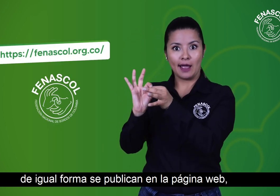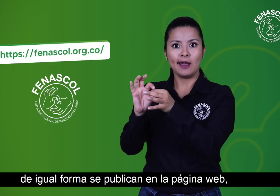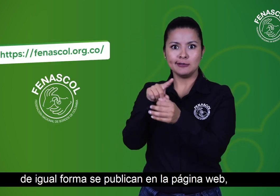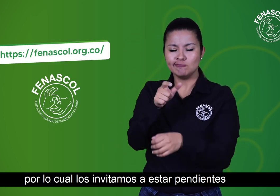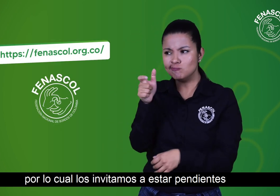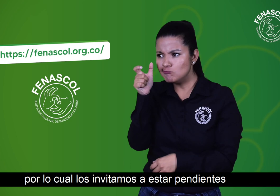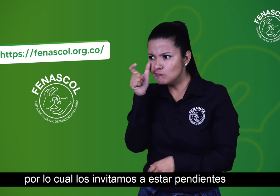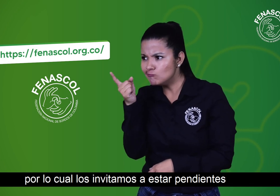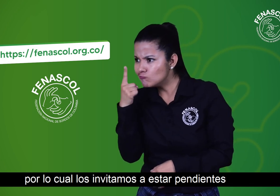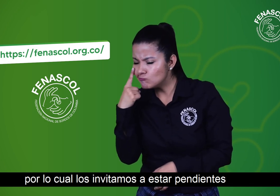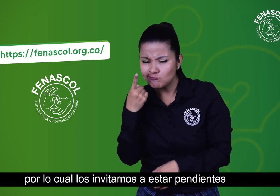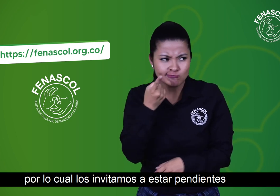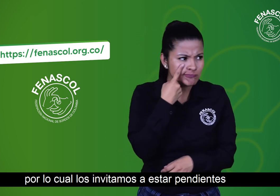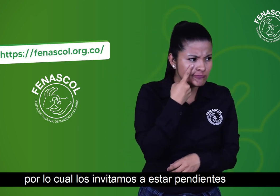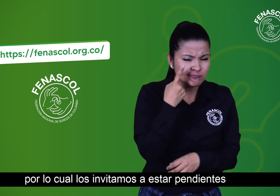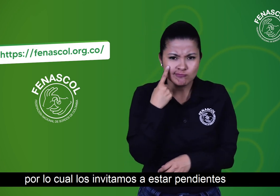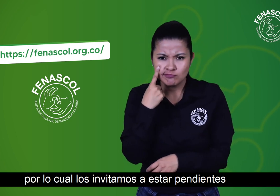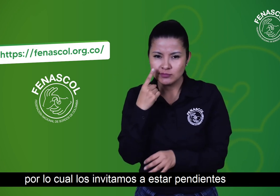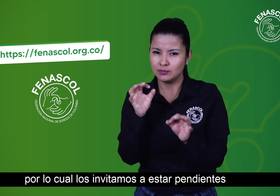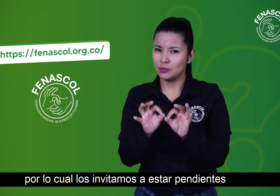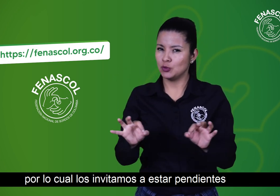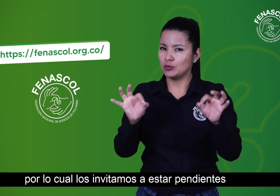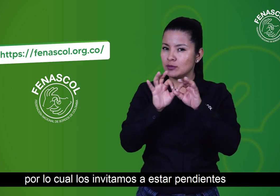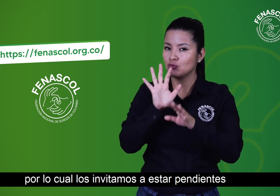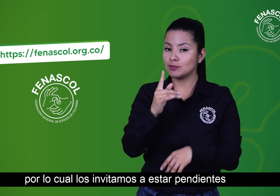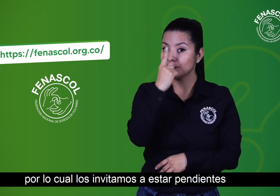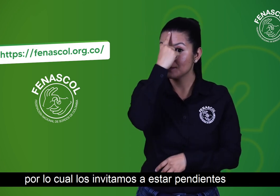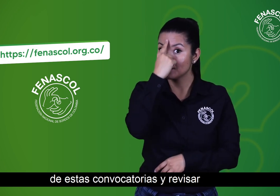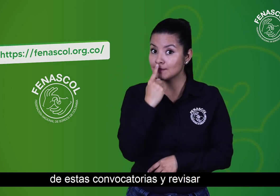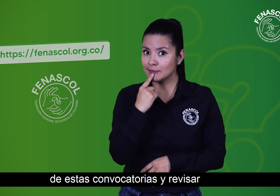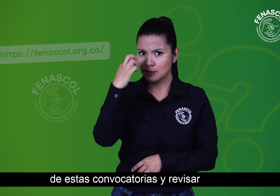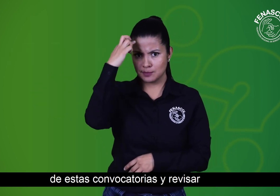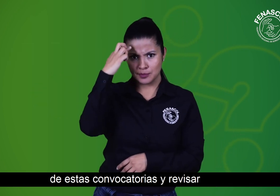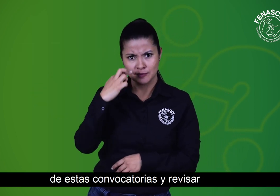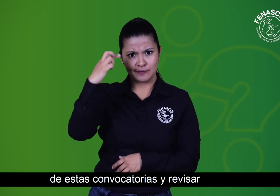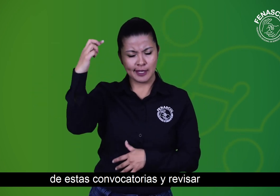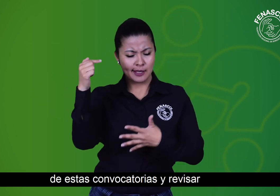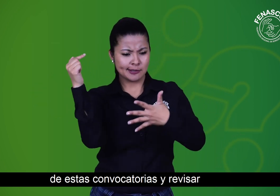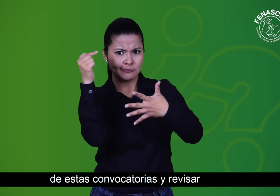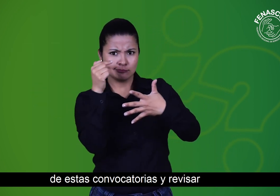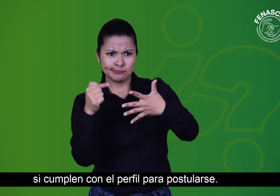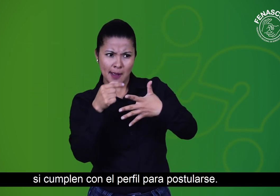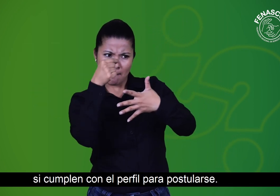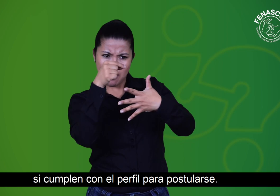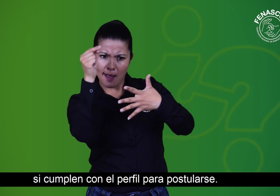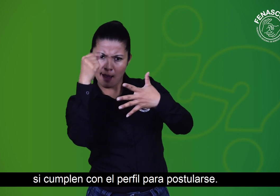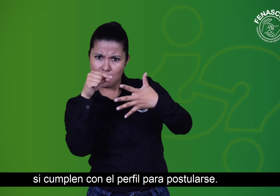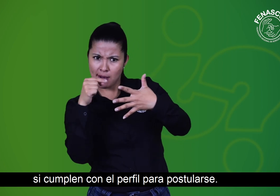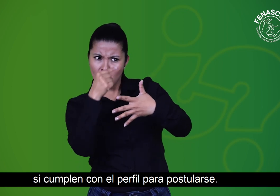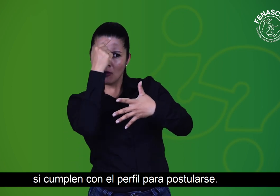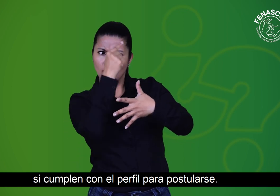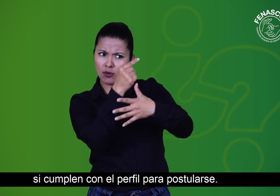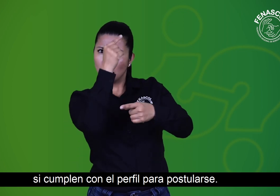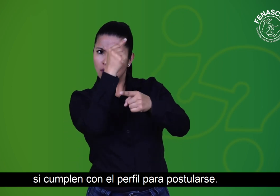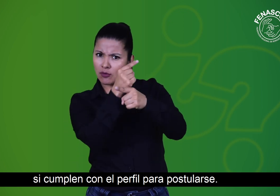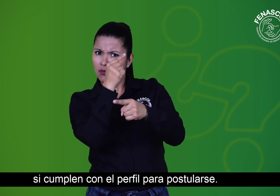por lo cual los invitamos a estar pendientes de estas convocatorias y revisar si cumple con el perfil para